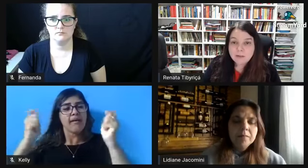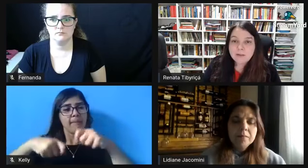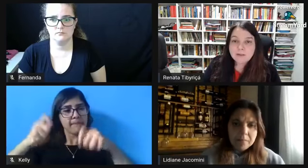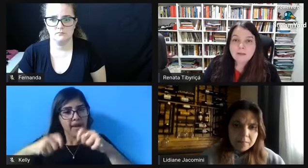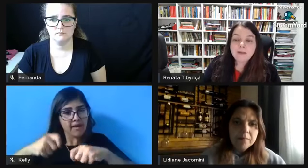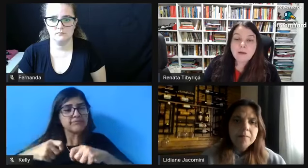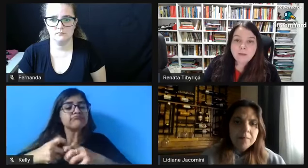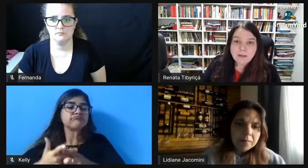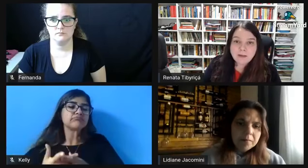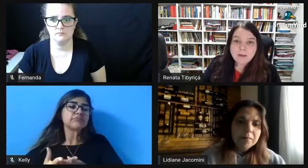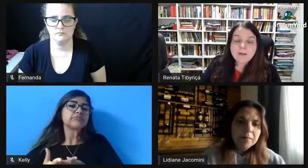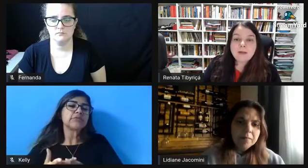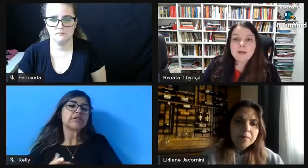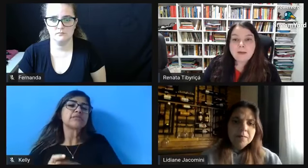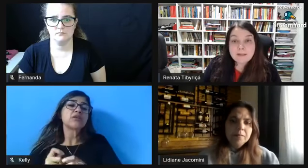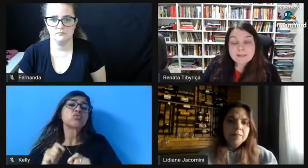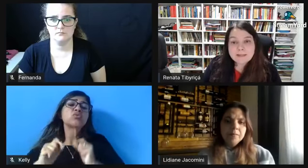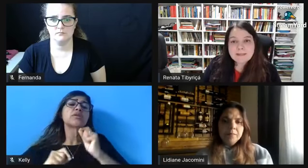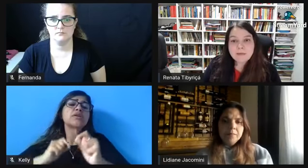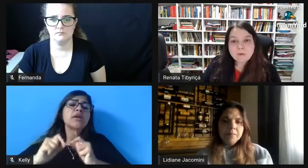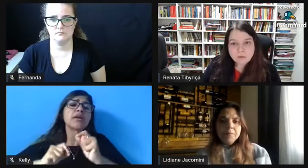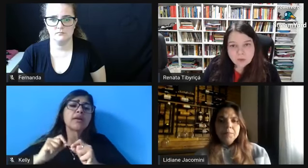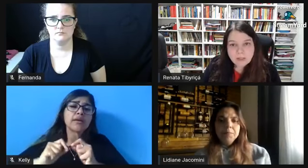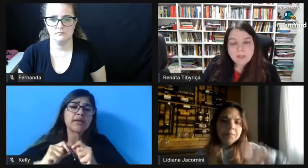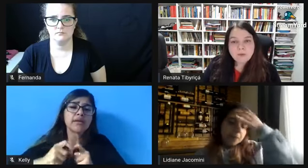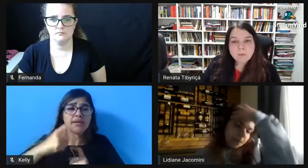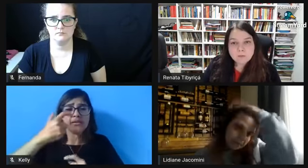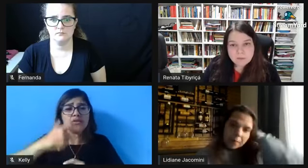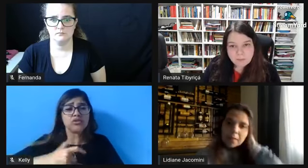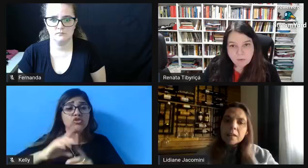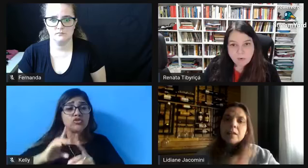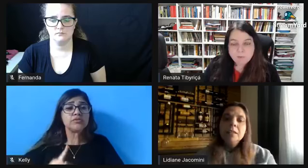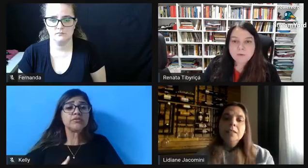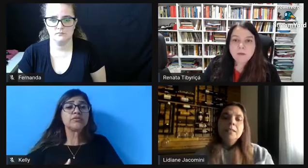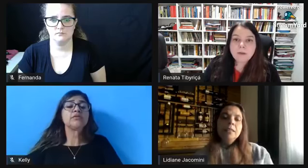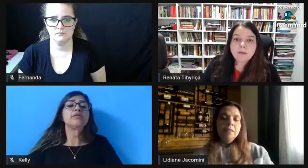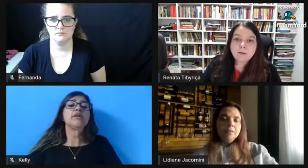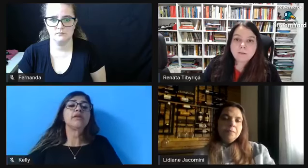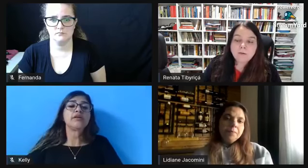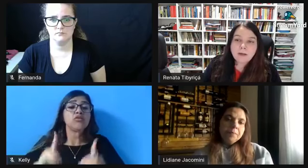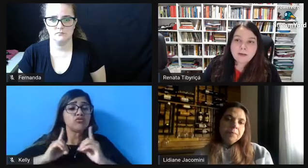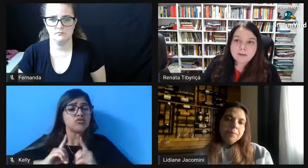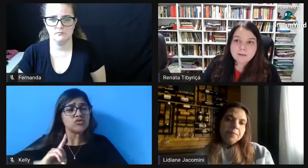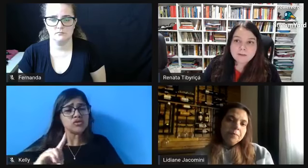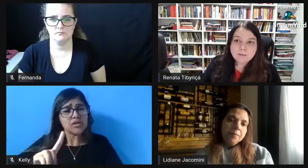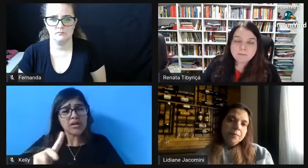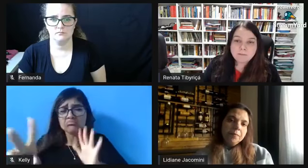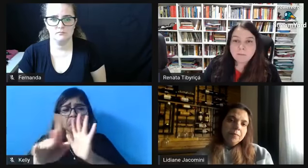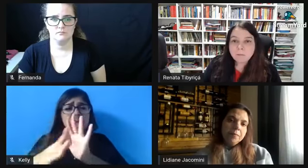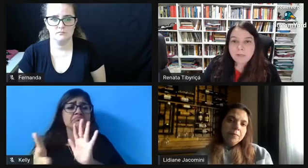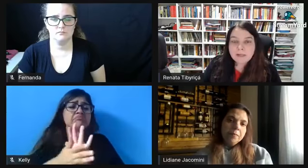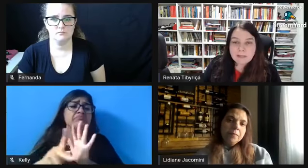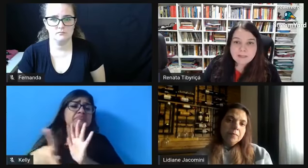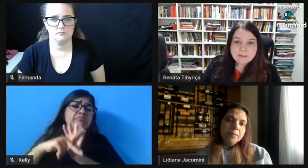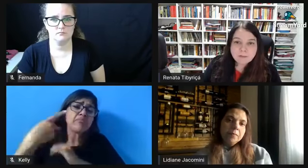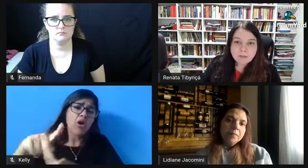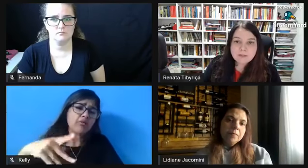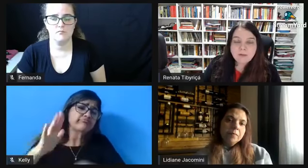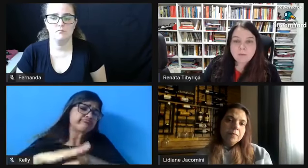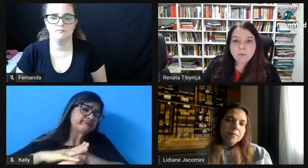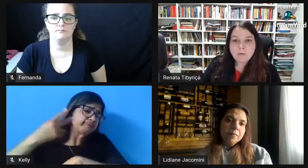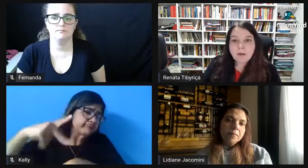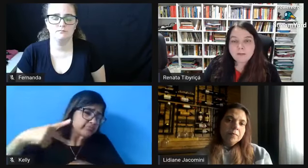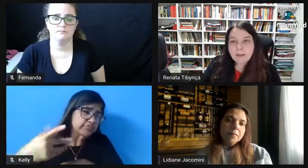jurídica, né, que é o quê? Exercer os seus direitos por si próprios. Então, uma criança,